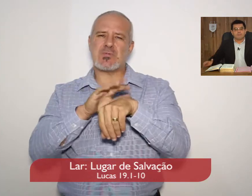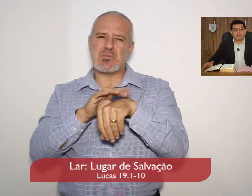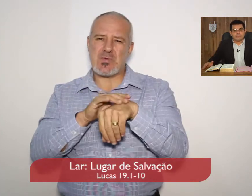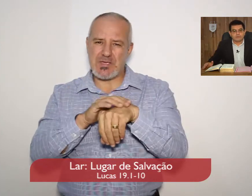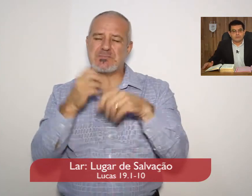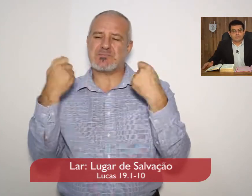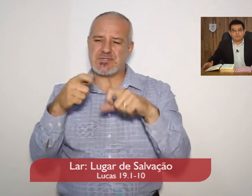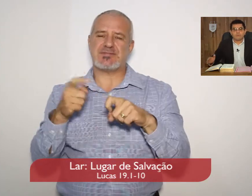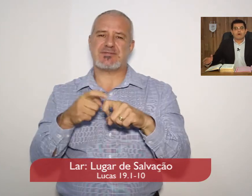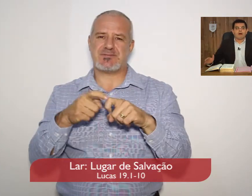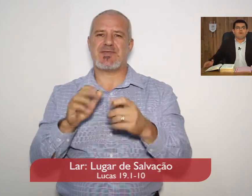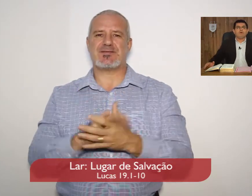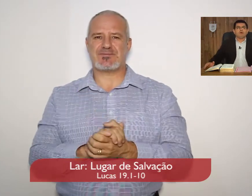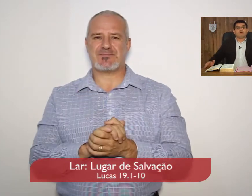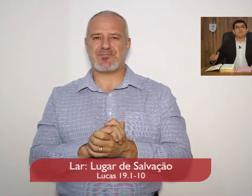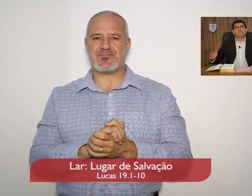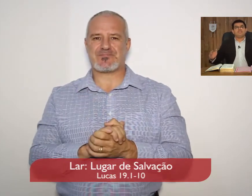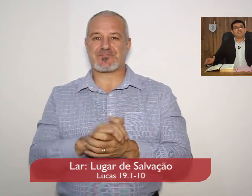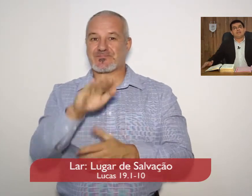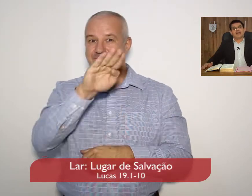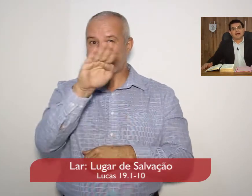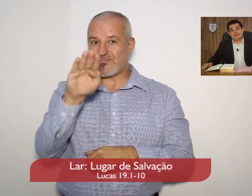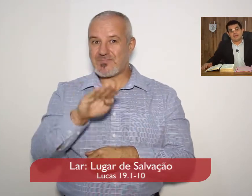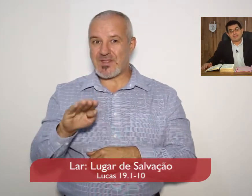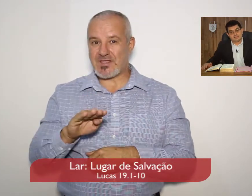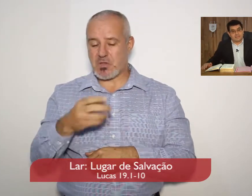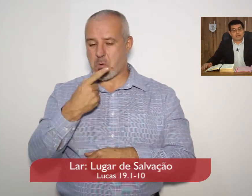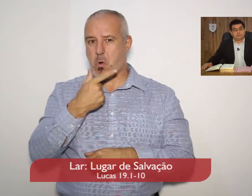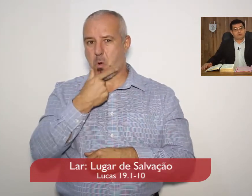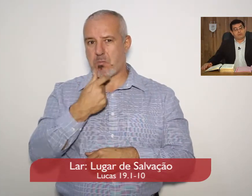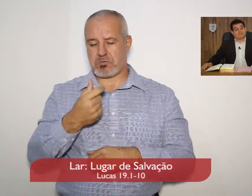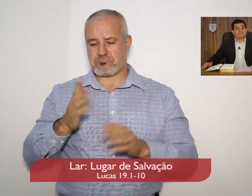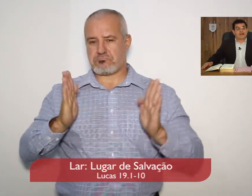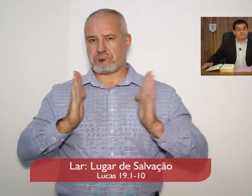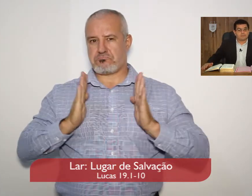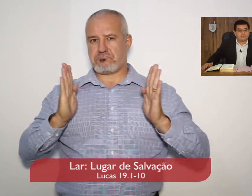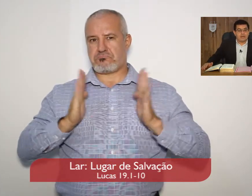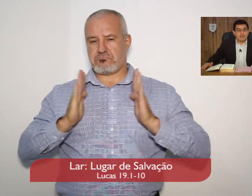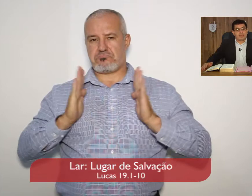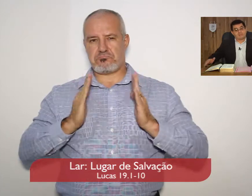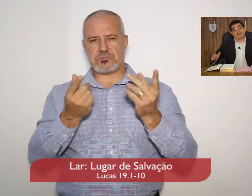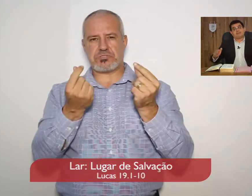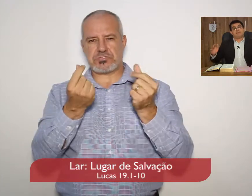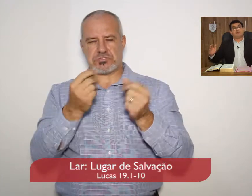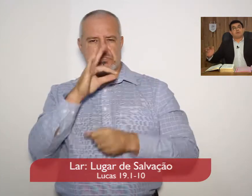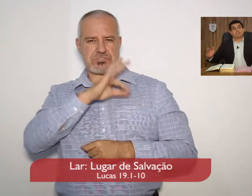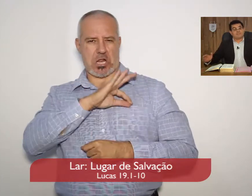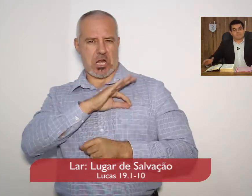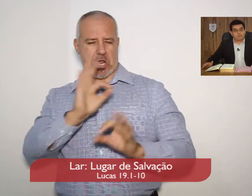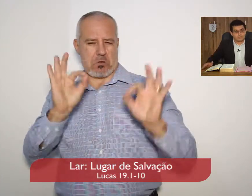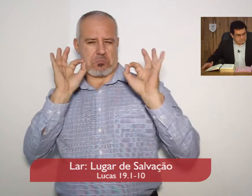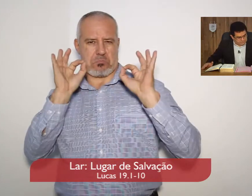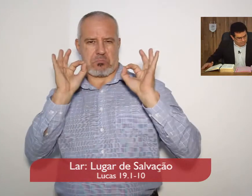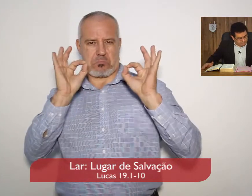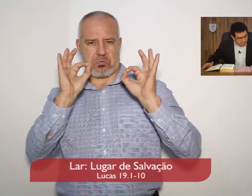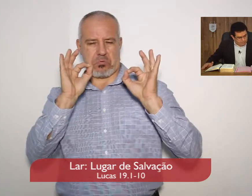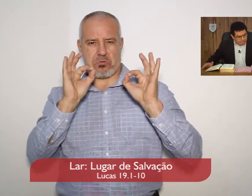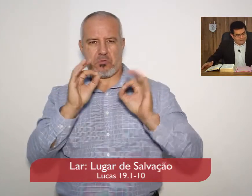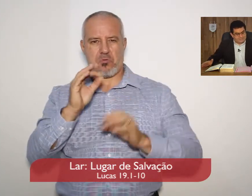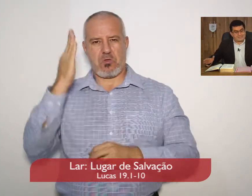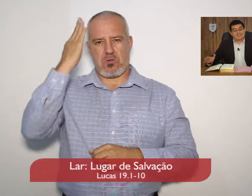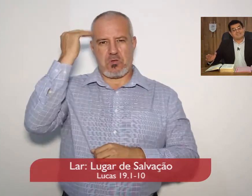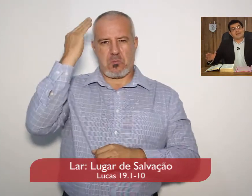um emprego no qual concedia a ele certo status, certa projeção